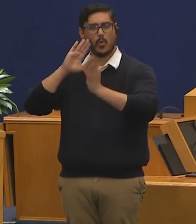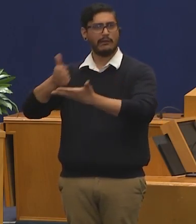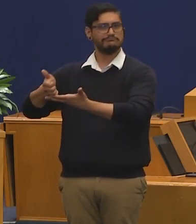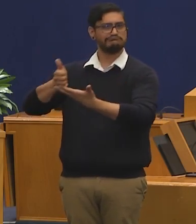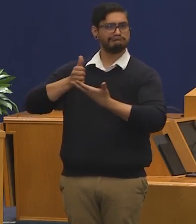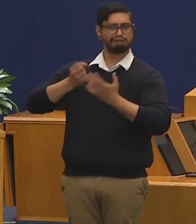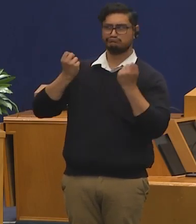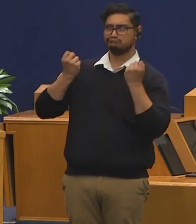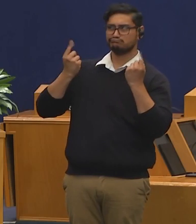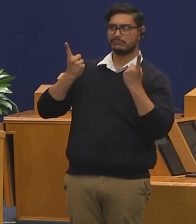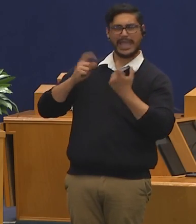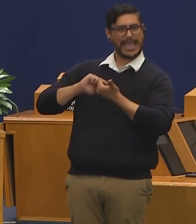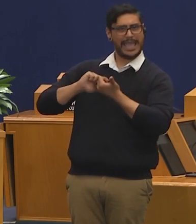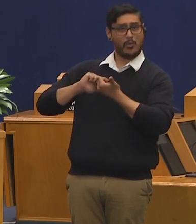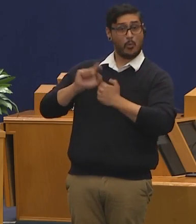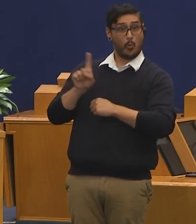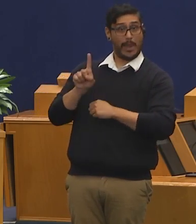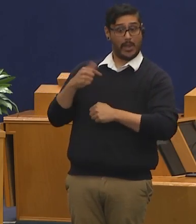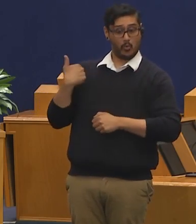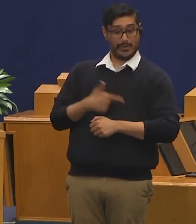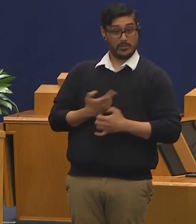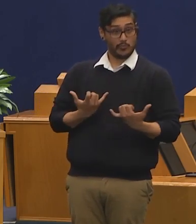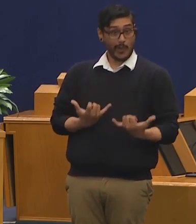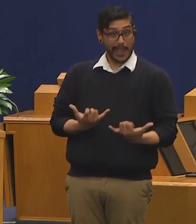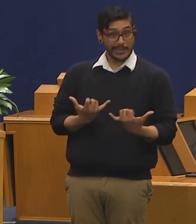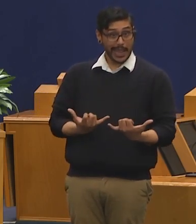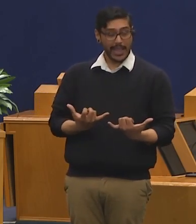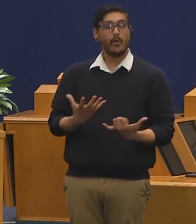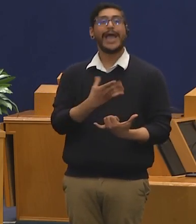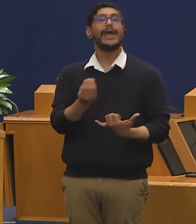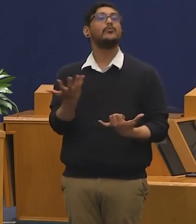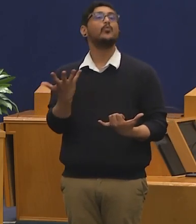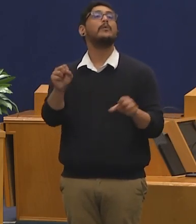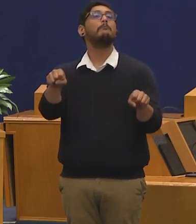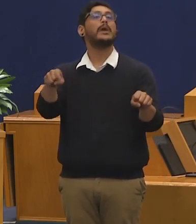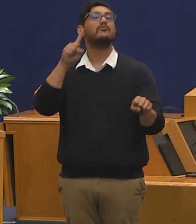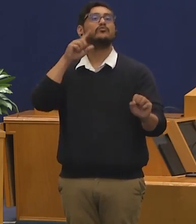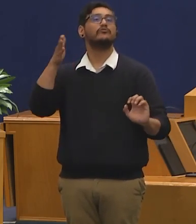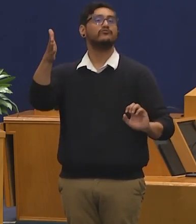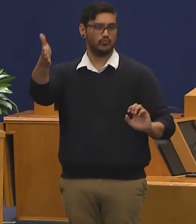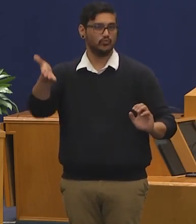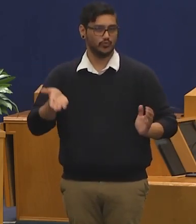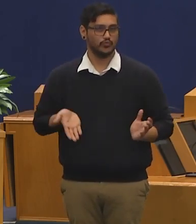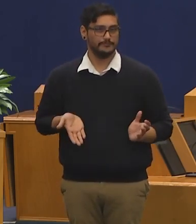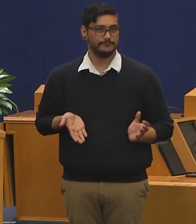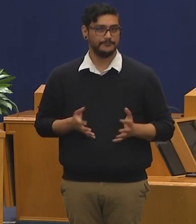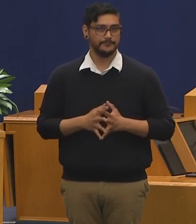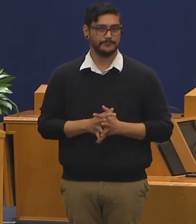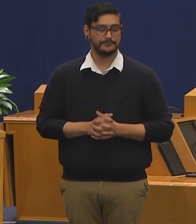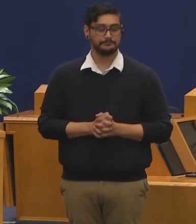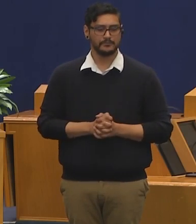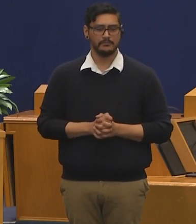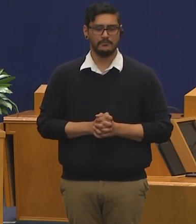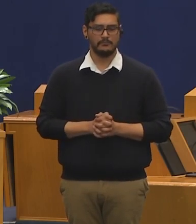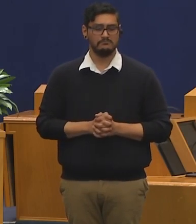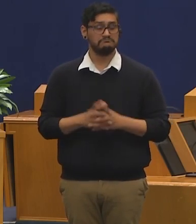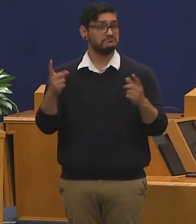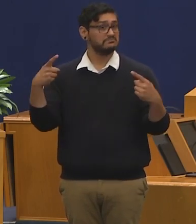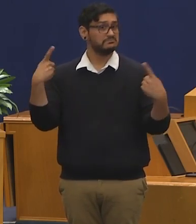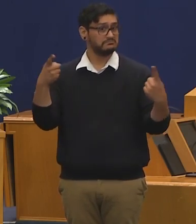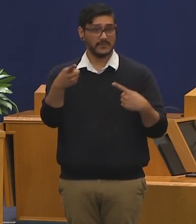dónde estamos actualmente y dónde vamos en el futuro. Hoy, como has oído ya,